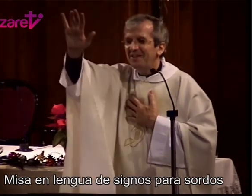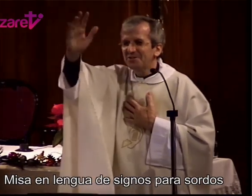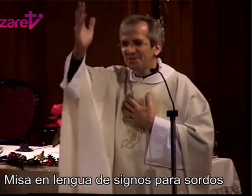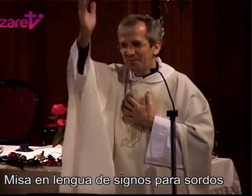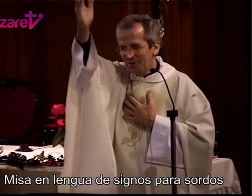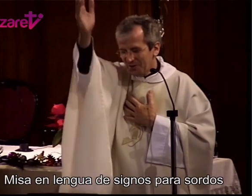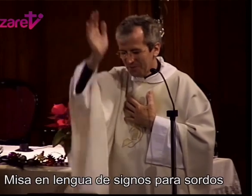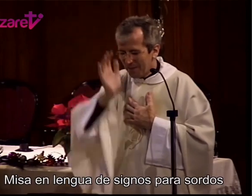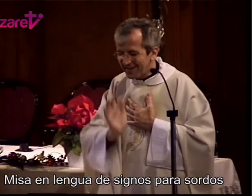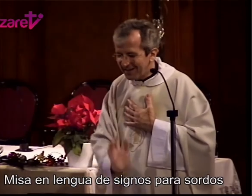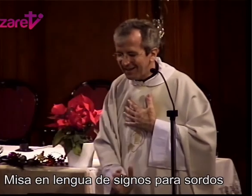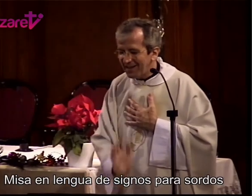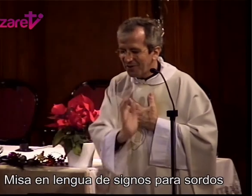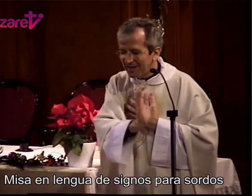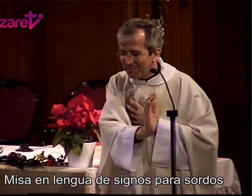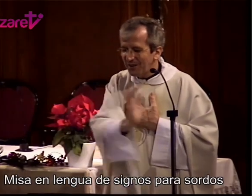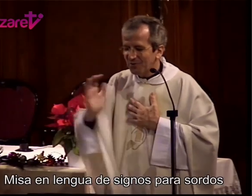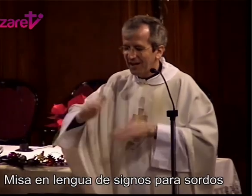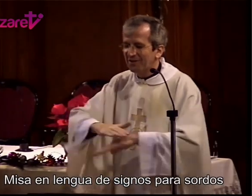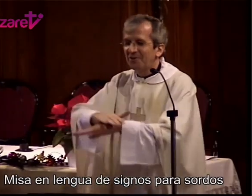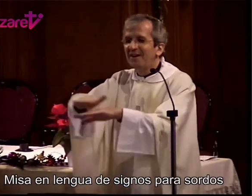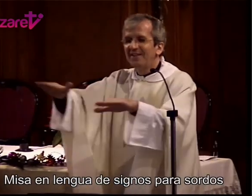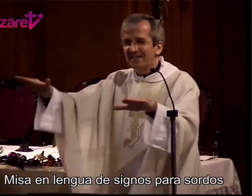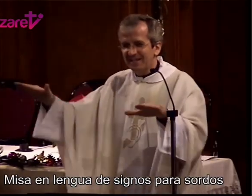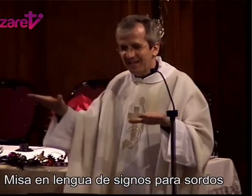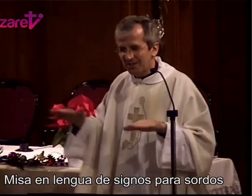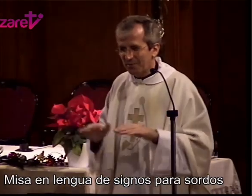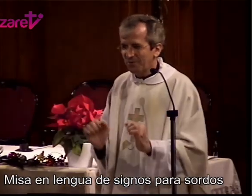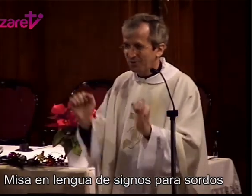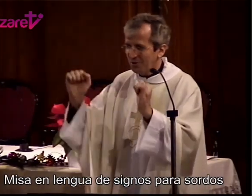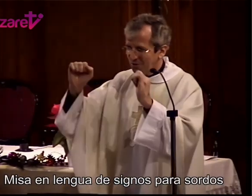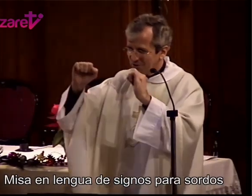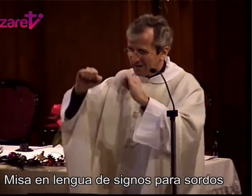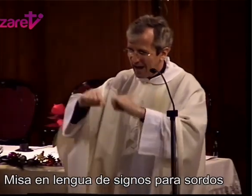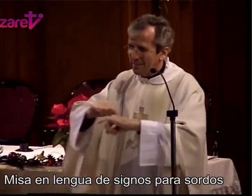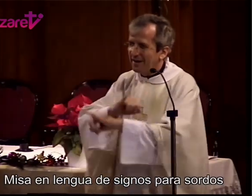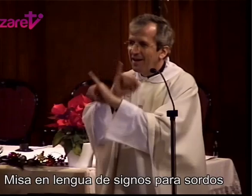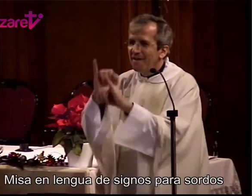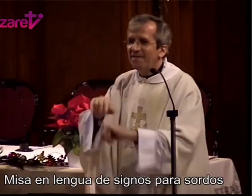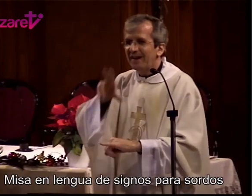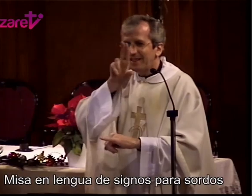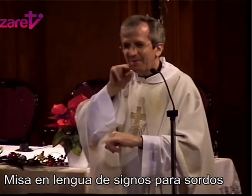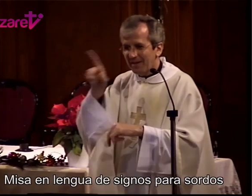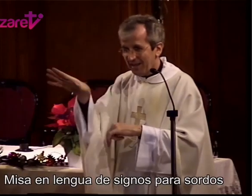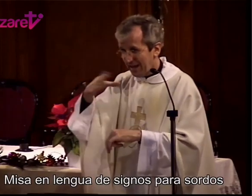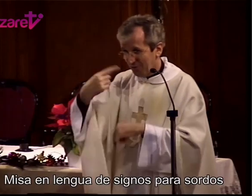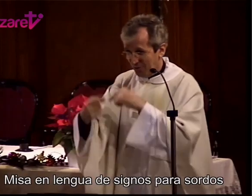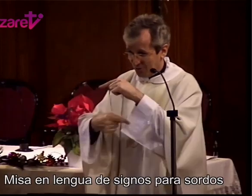Dios Todopoderoso, Padre, Hijo y Espíritu Santo, descienda sobre vosotros. Amén. Amén. Feliz Navidad a todos con